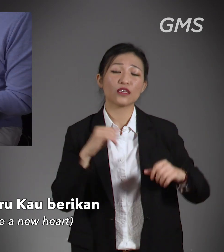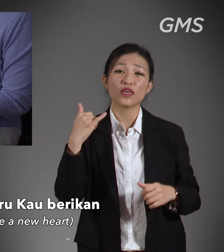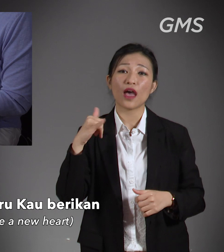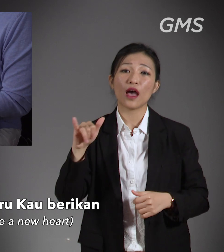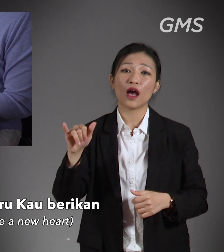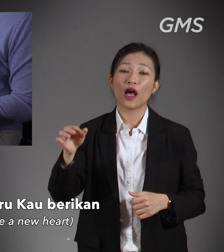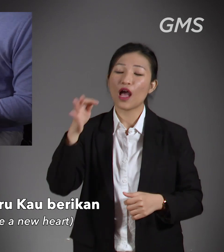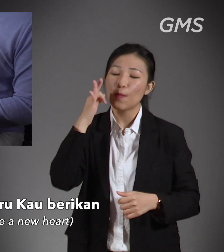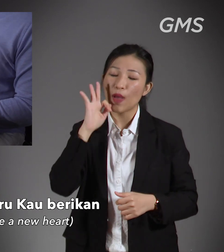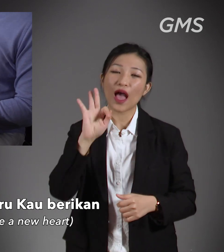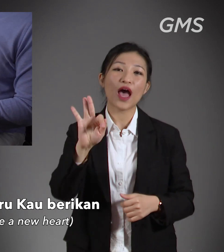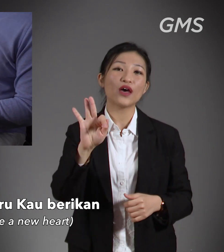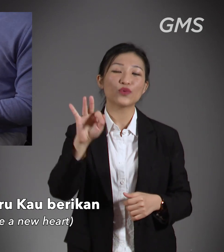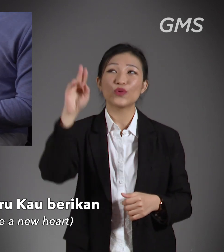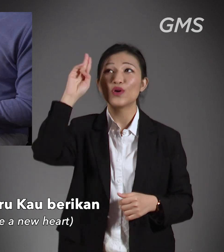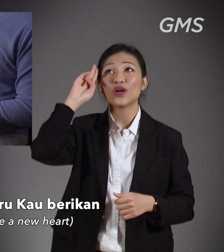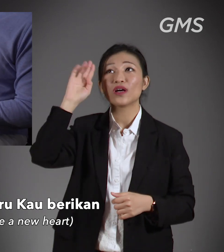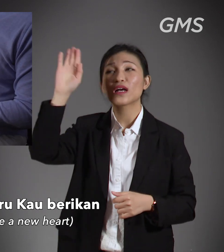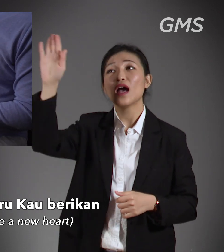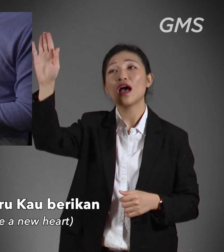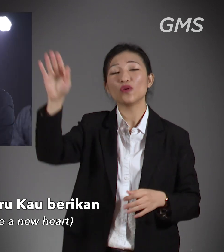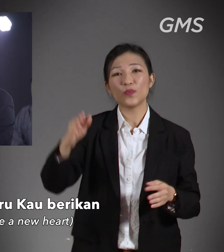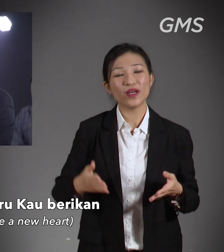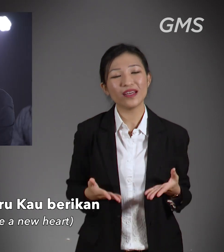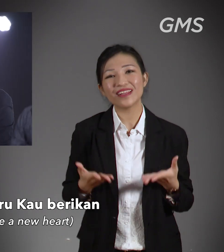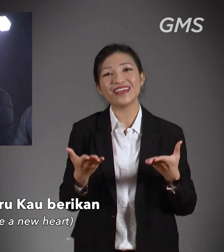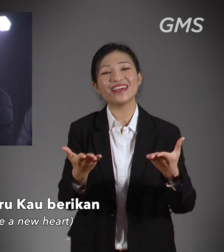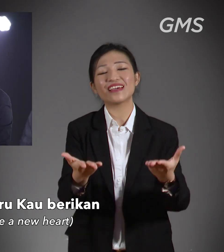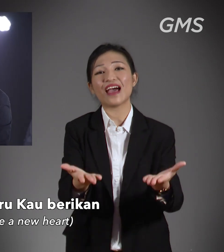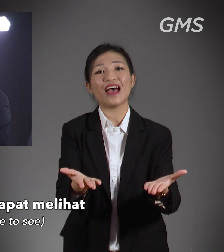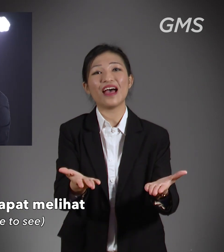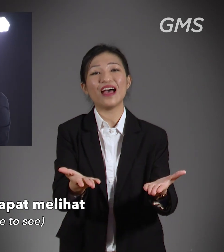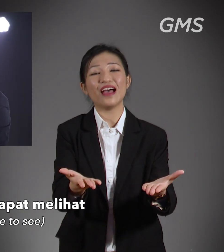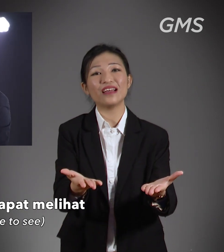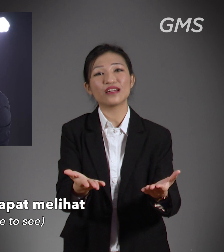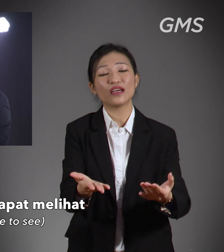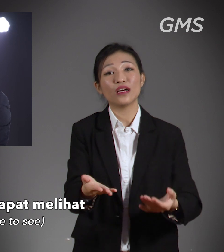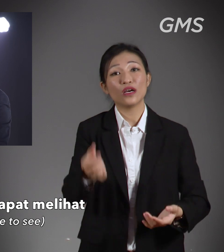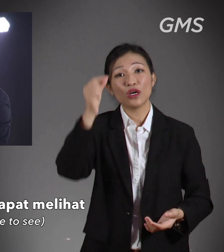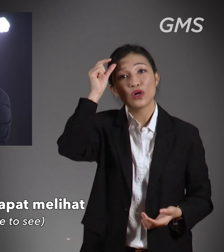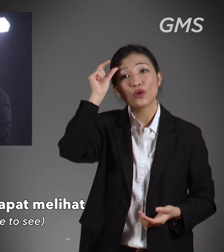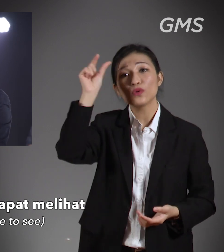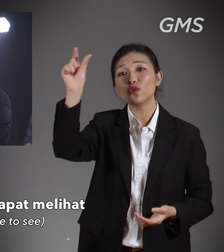Hati yang baru Kau berikan,